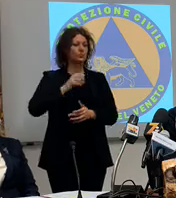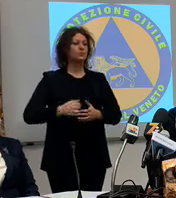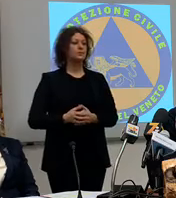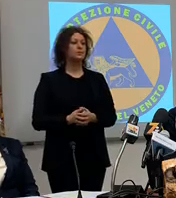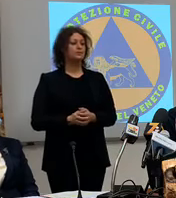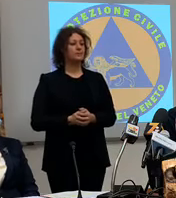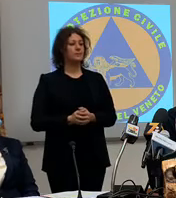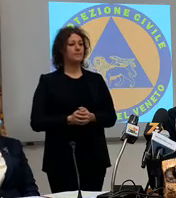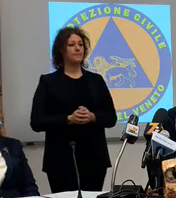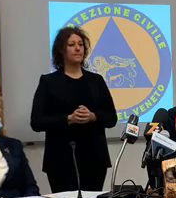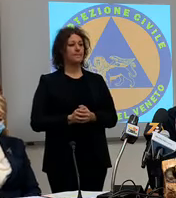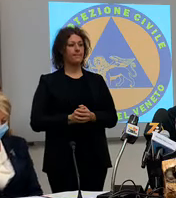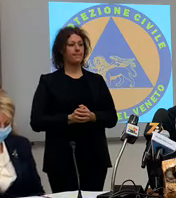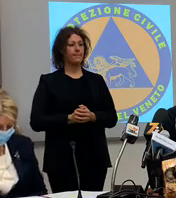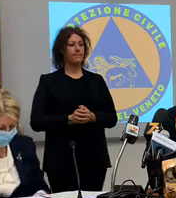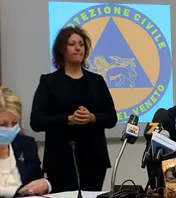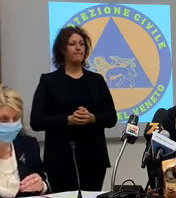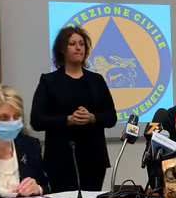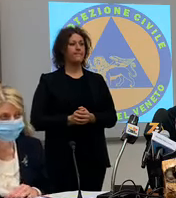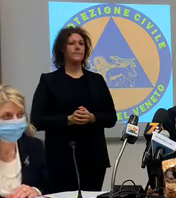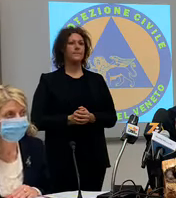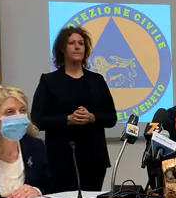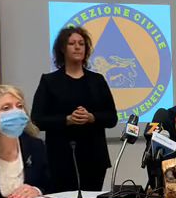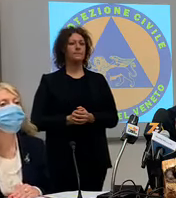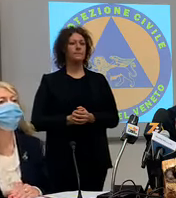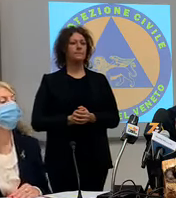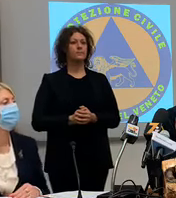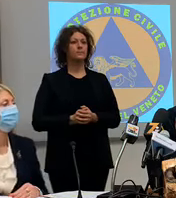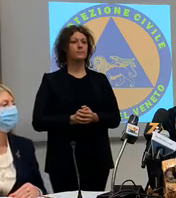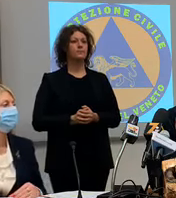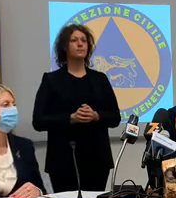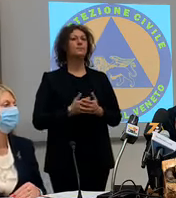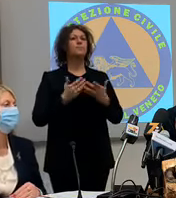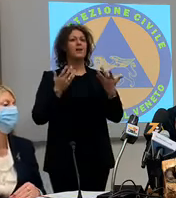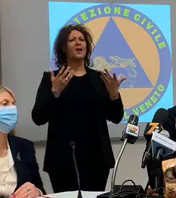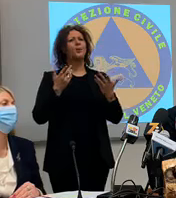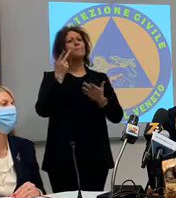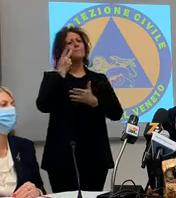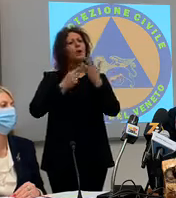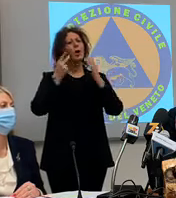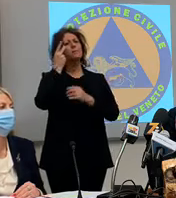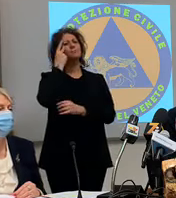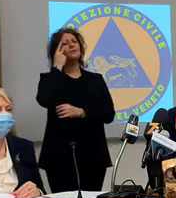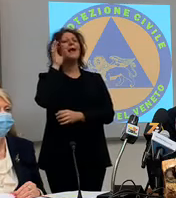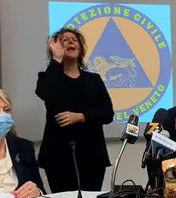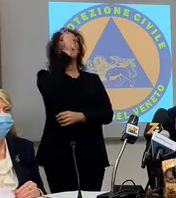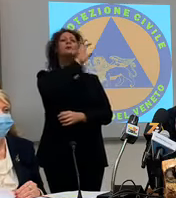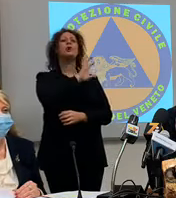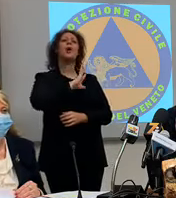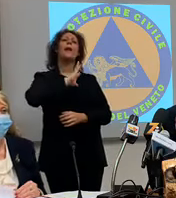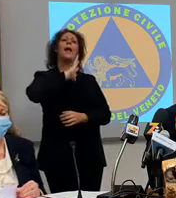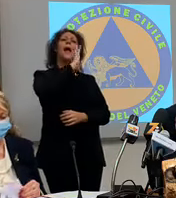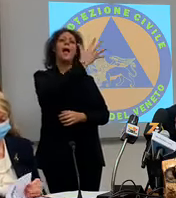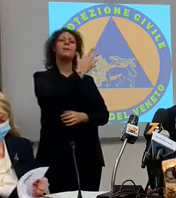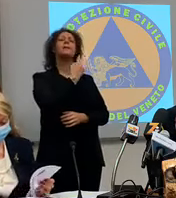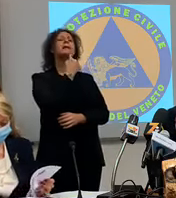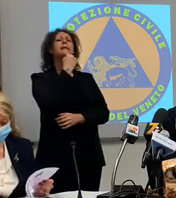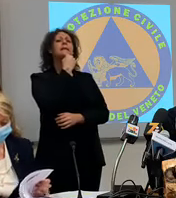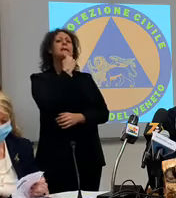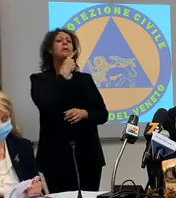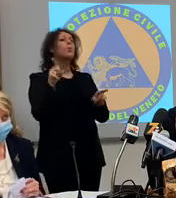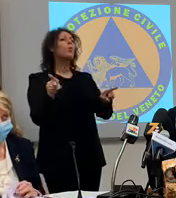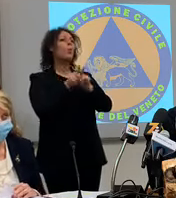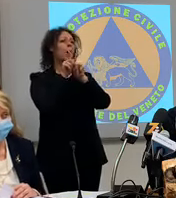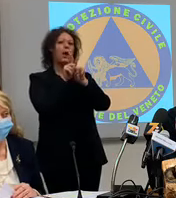prendervi la briga visto considerato che è ancora vigente questa norma di andare a vedere in giro per le regioni italiane Chi ha ST norma vi dico già che vi fermate